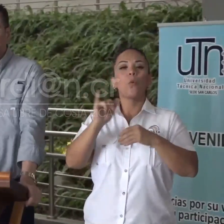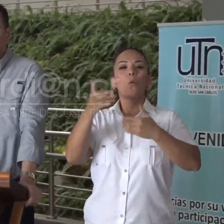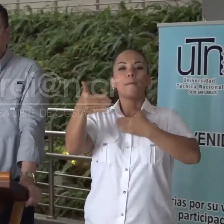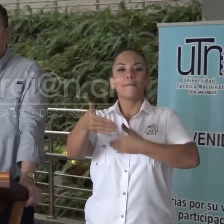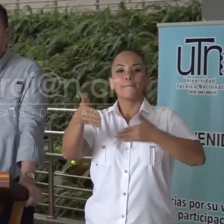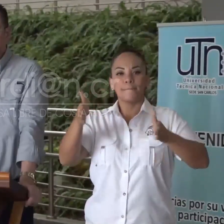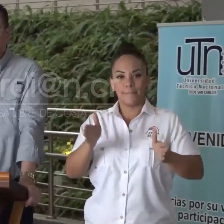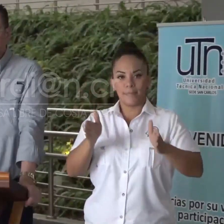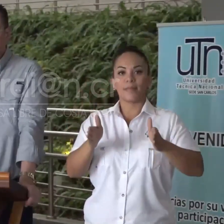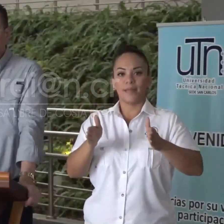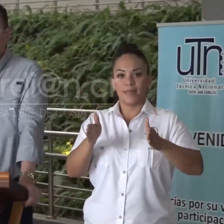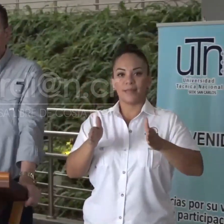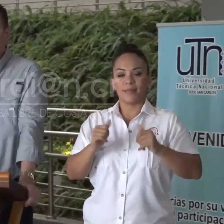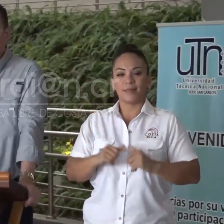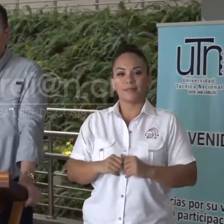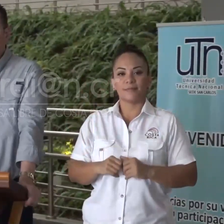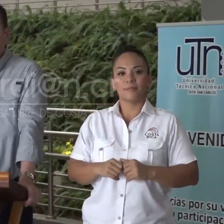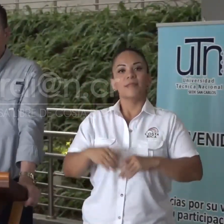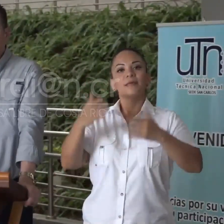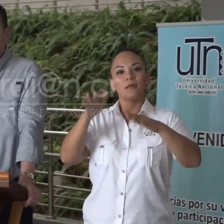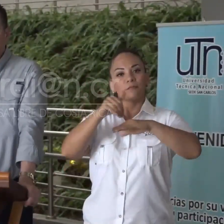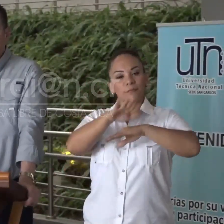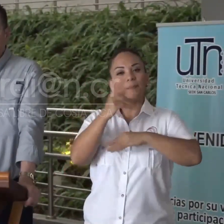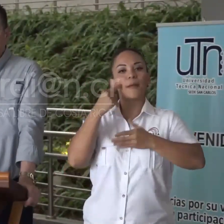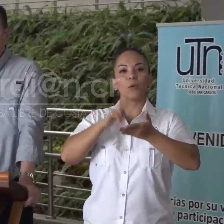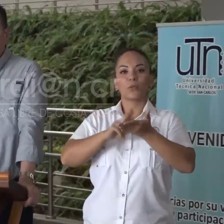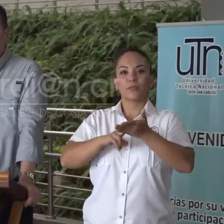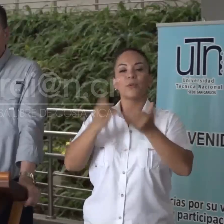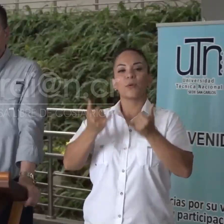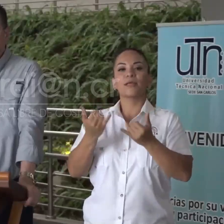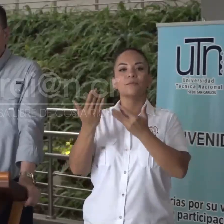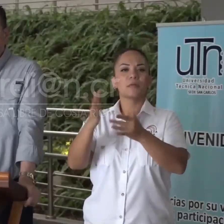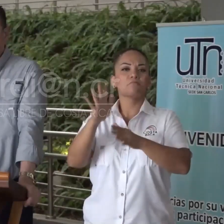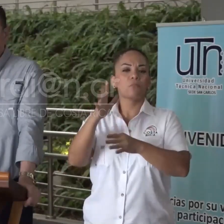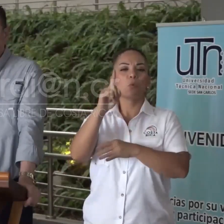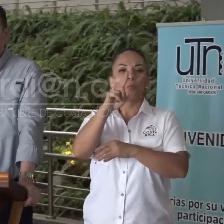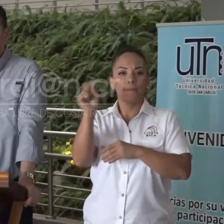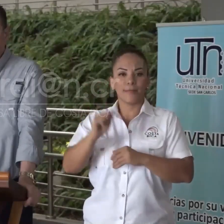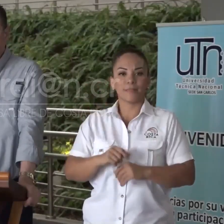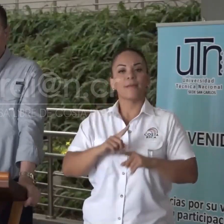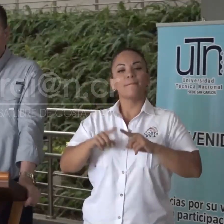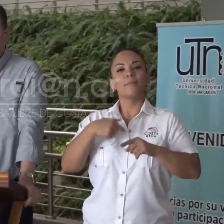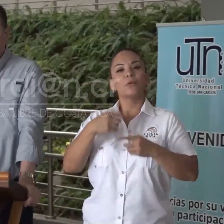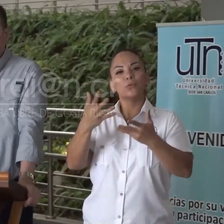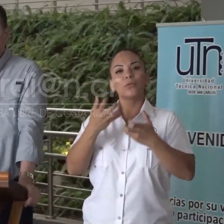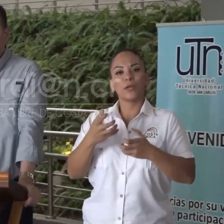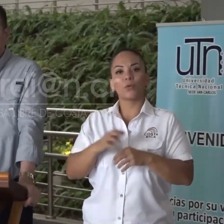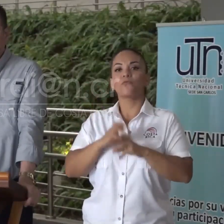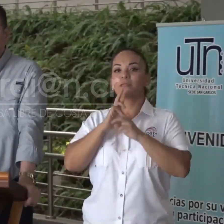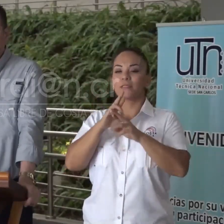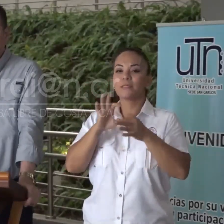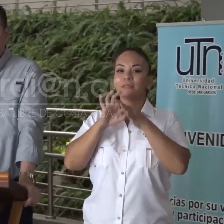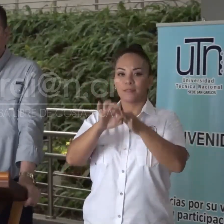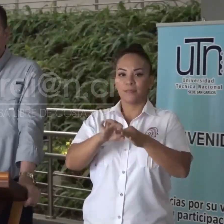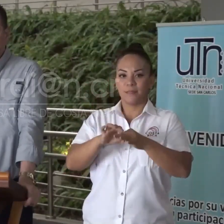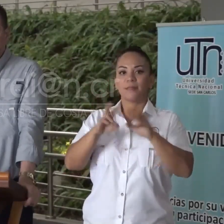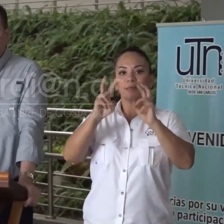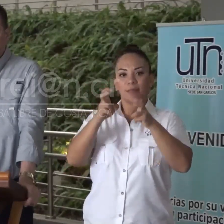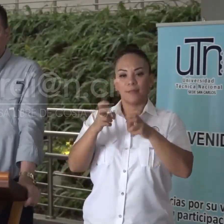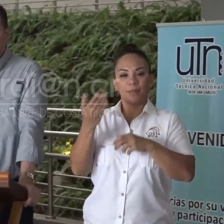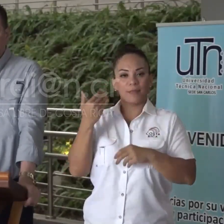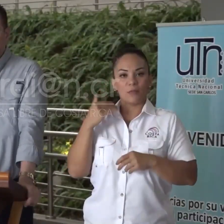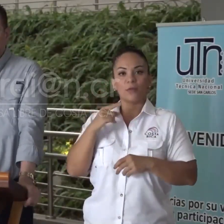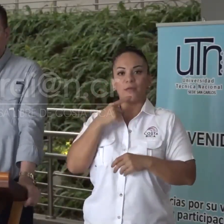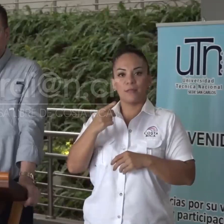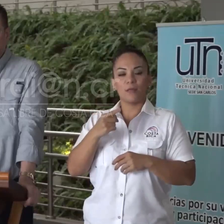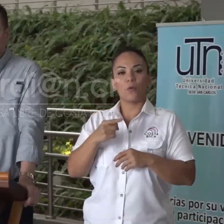ya se fue para contratación, ahora hay que esperar más o menos un mes. Pero sí quiero contestar con respecto al anterior también, que